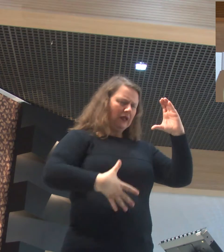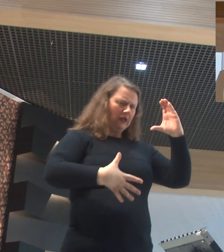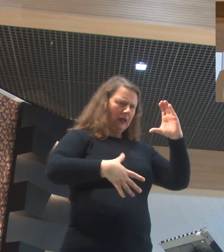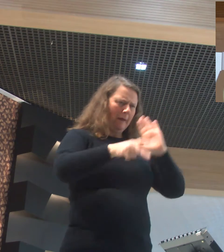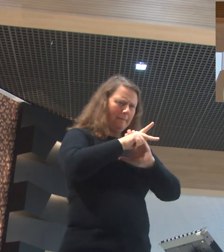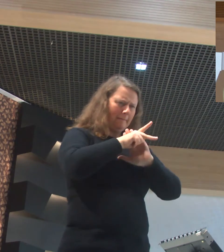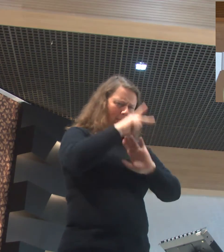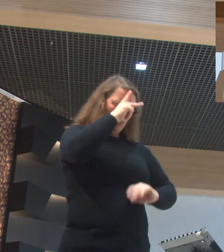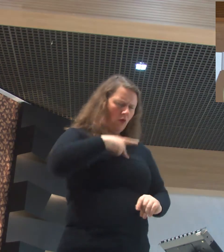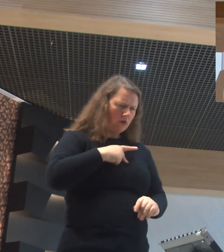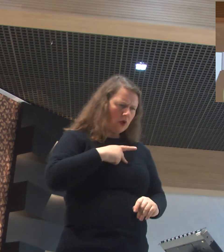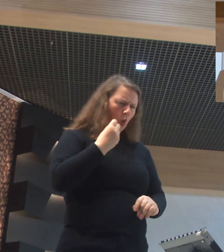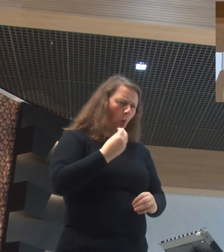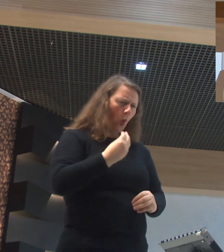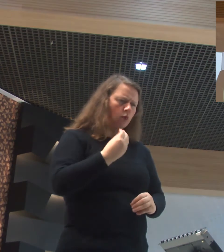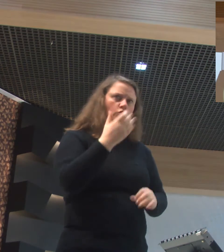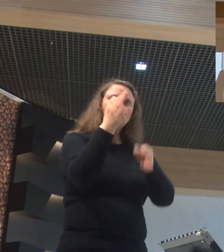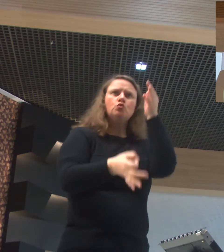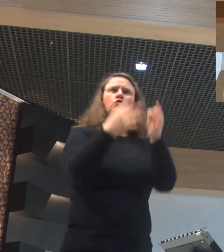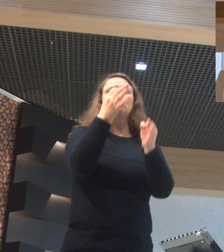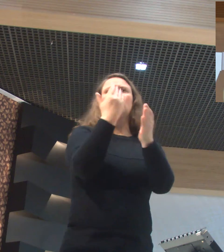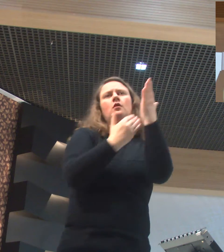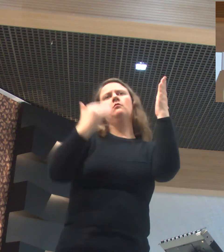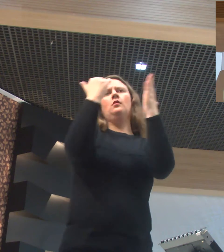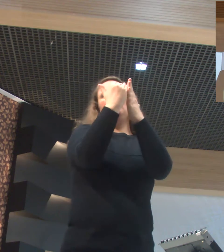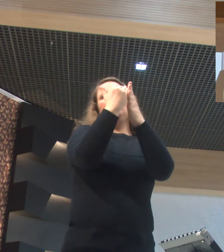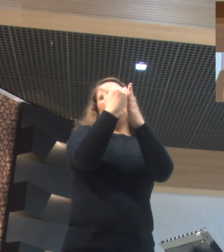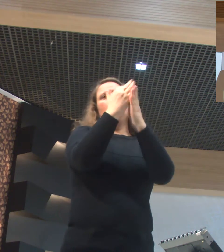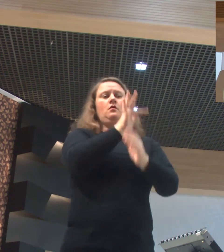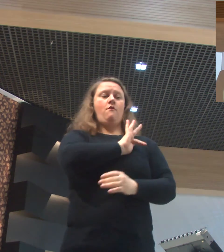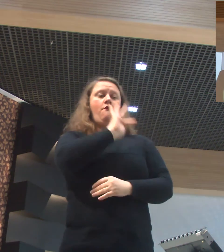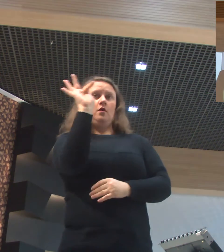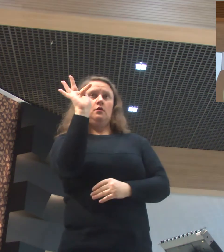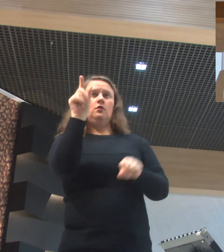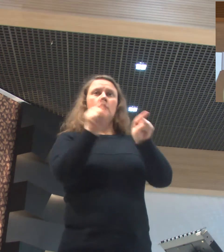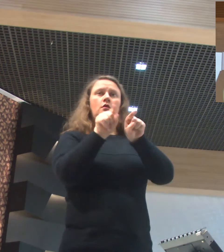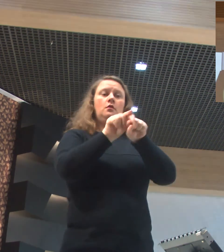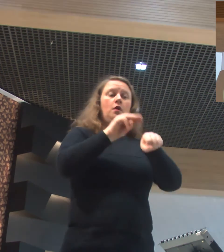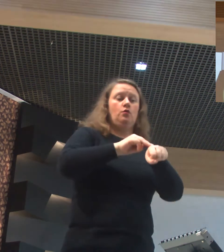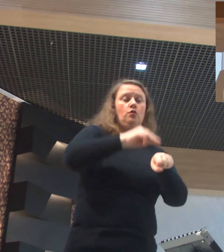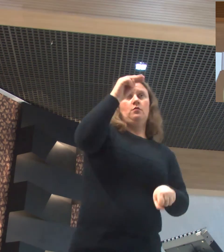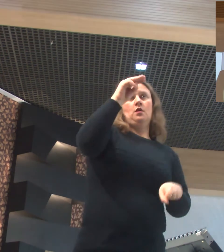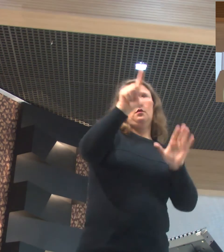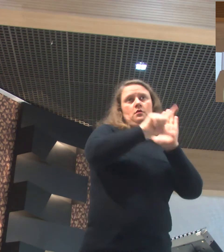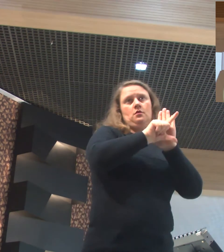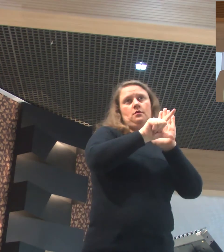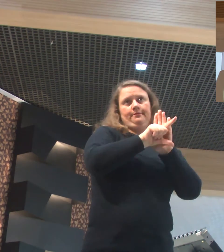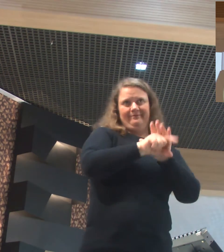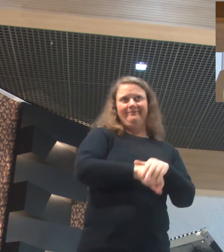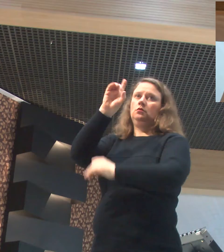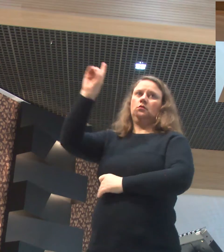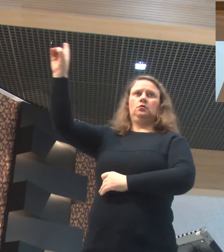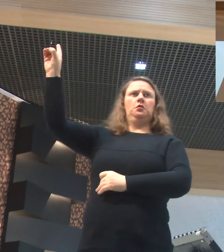ser superior à da deles. Você tem um tempinho para pensar nessa resposta, escrevê-la, ok? Vamos lá